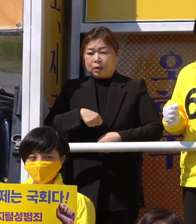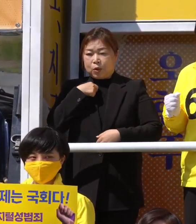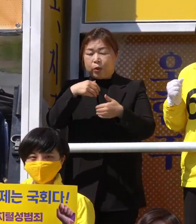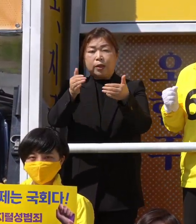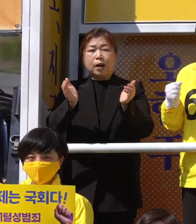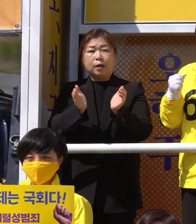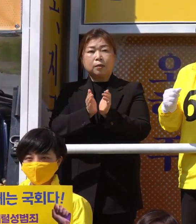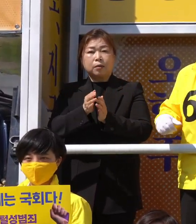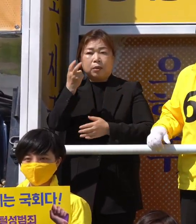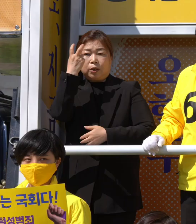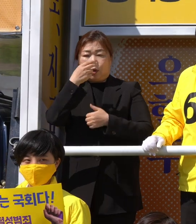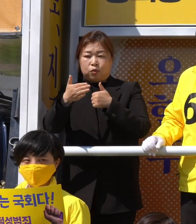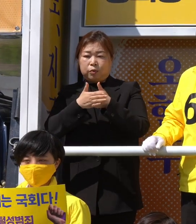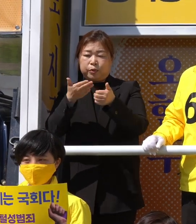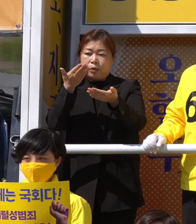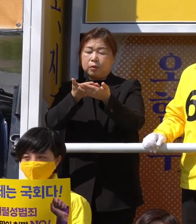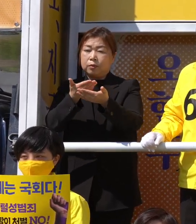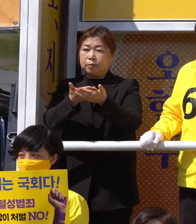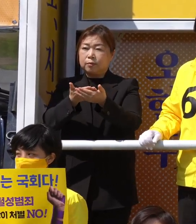정의당을 지켜주십시오.